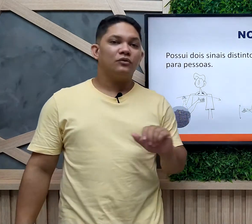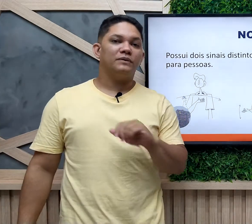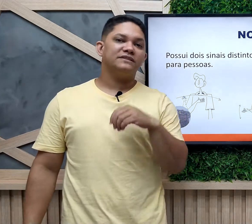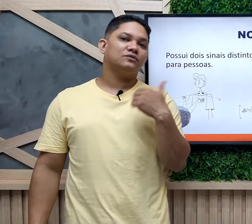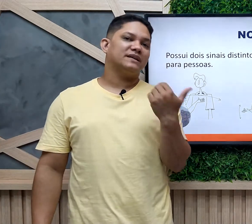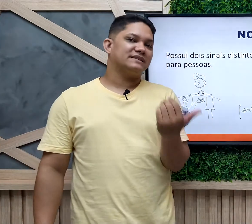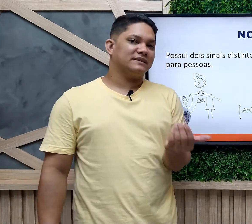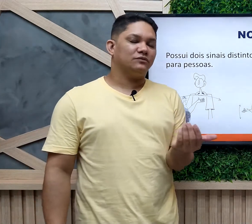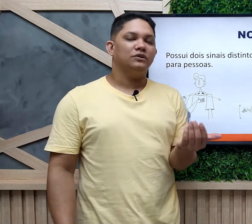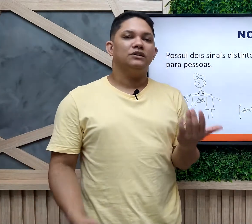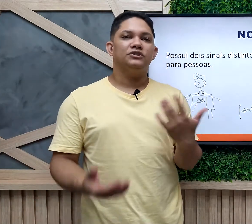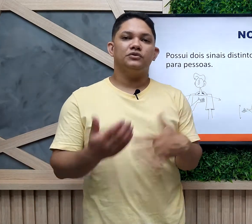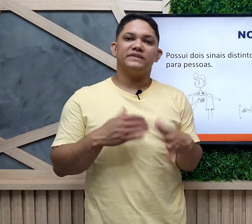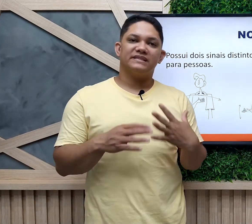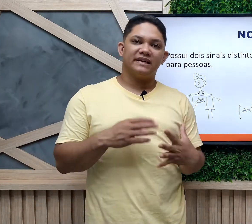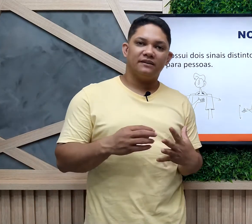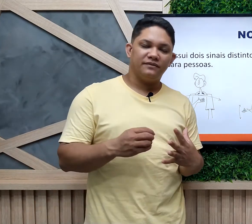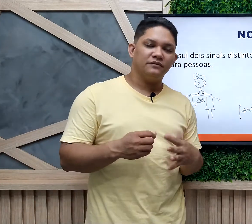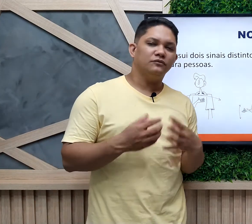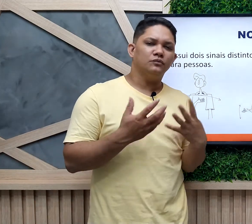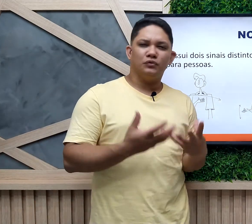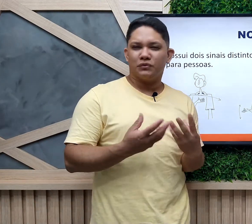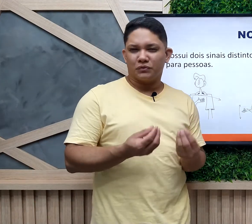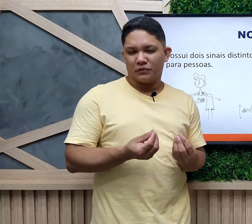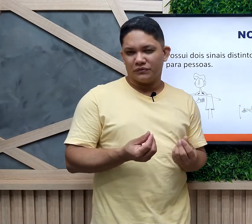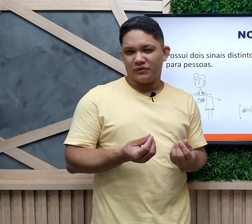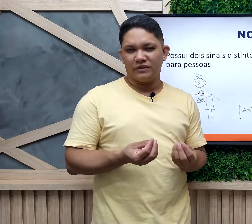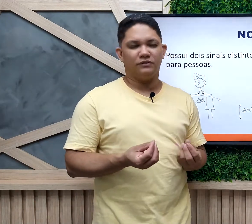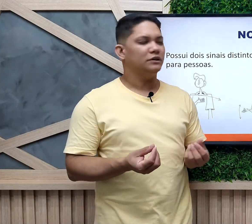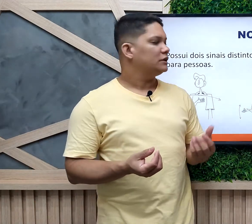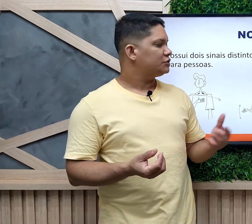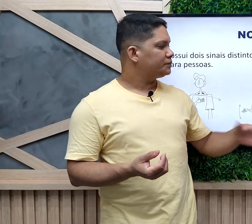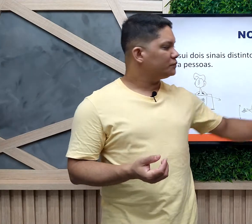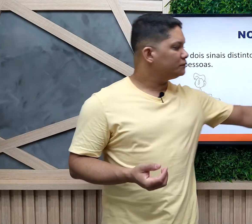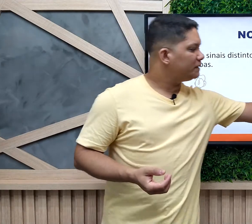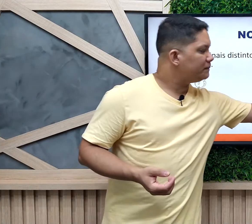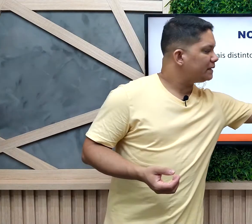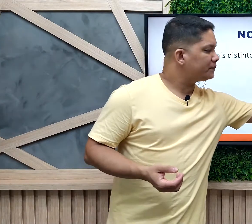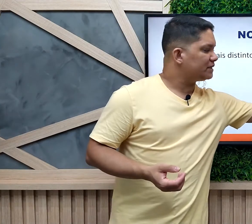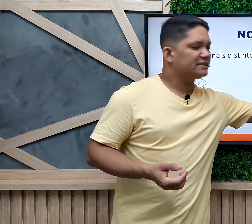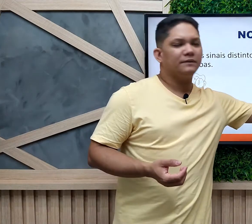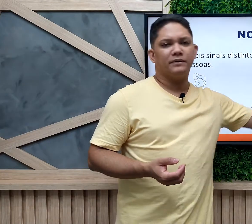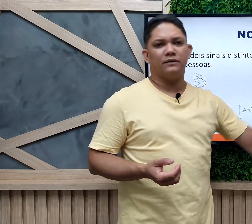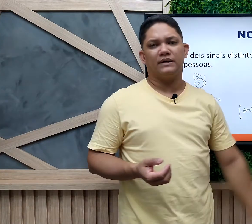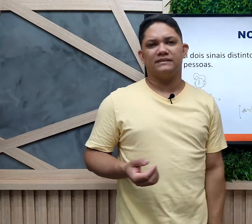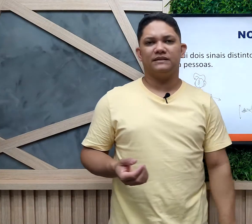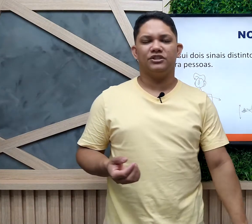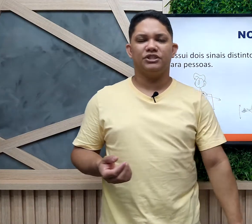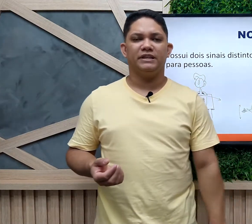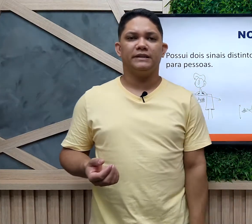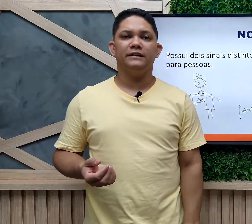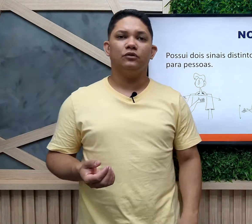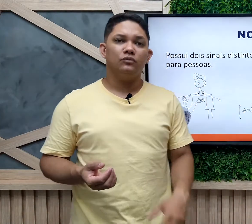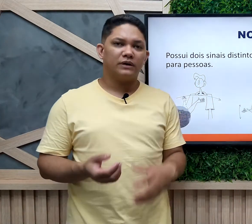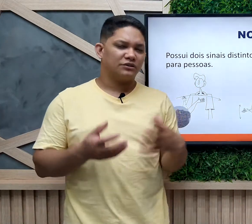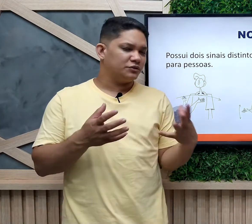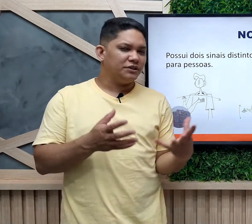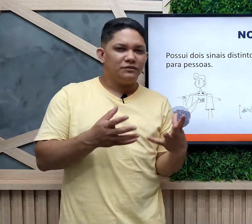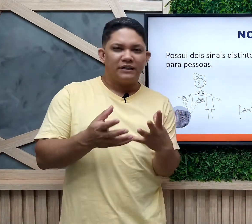uma situação de um ser vivo muito novinho, tipo um bebê, por exemplo, que é o caso que a gente tem aqui, ou um cachorrinho que